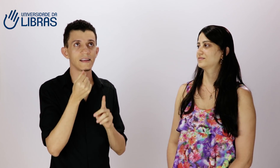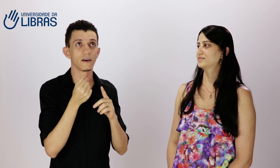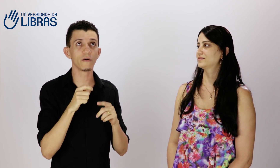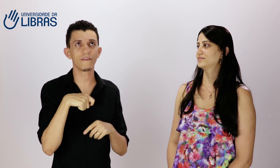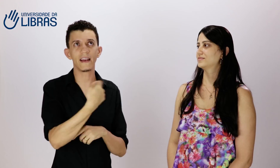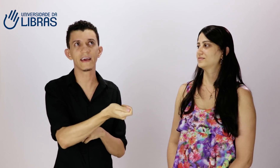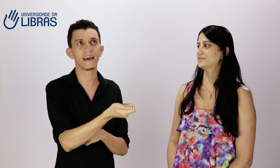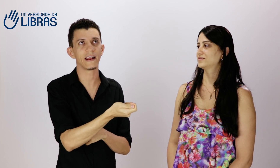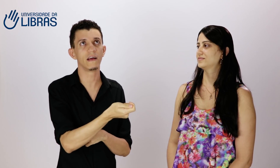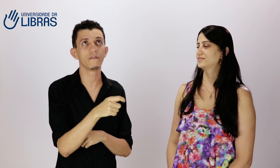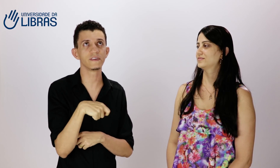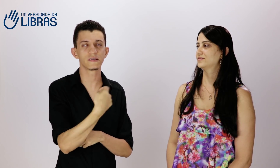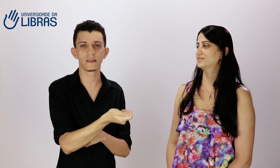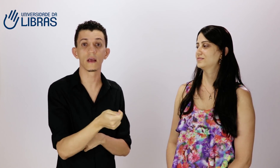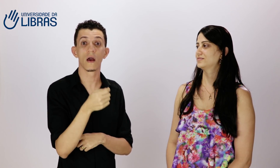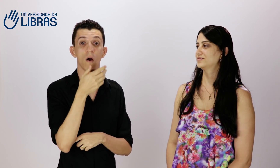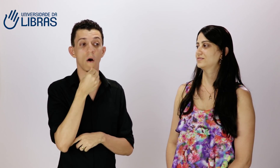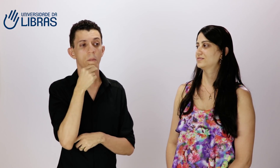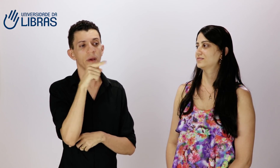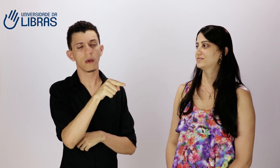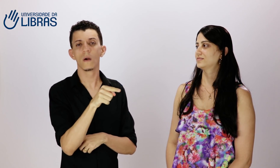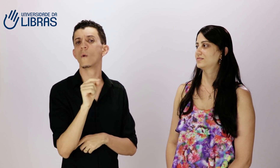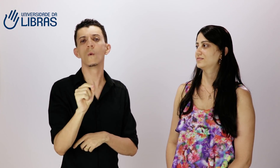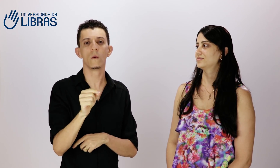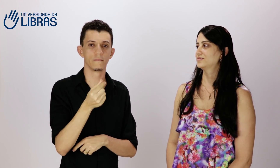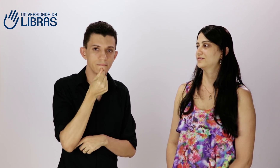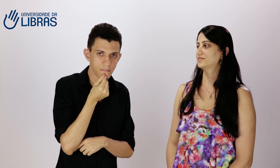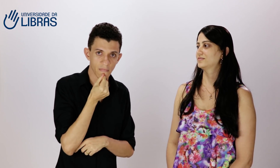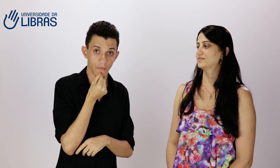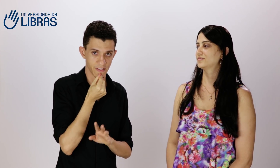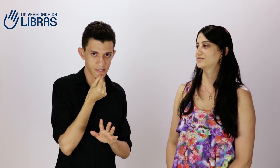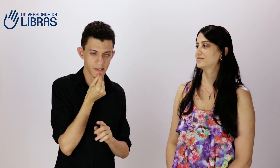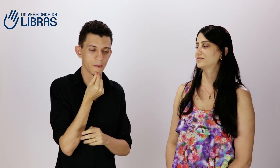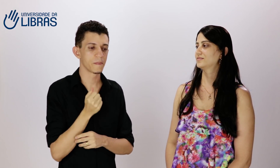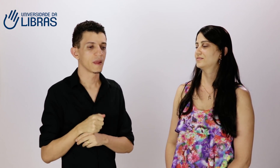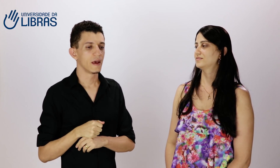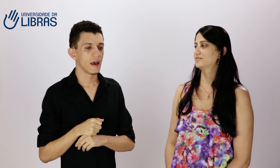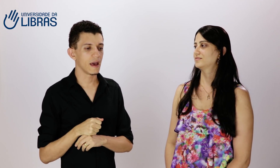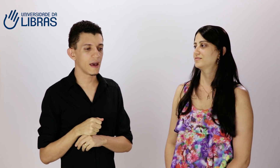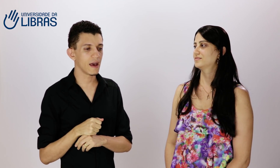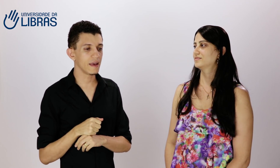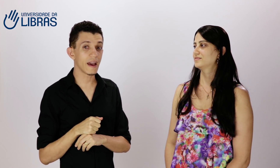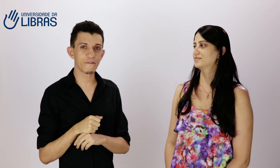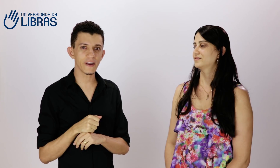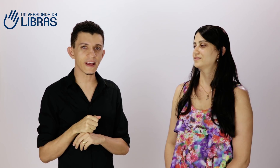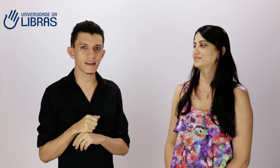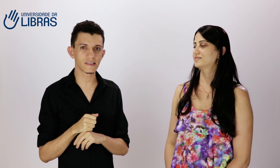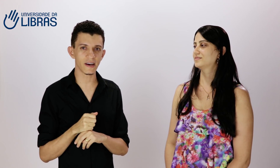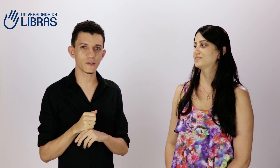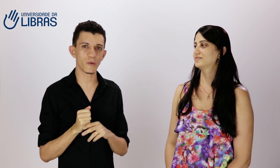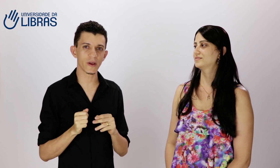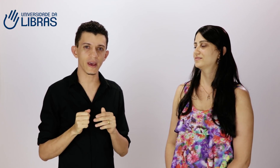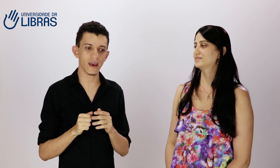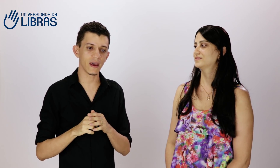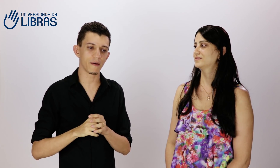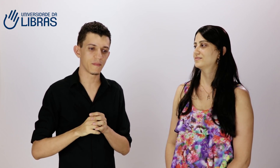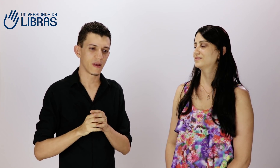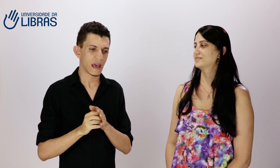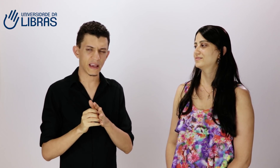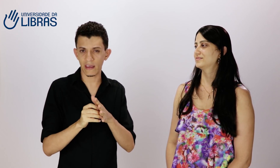Aliás, eu não falei que eu não fiz assim. Eu fiz assim. E aí foi interessante porque aqui